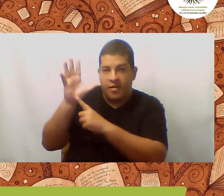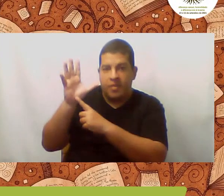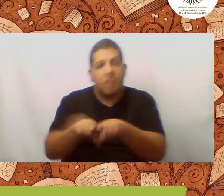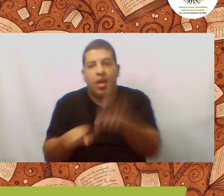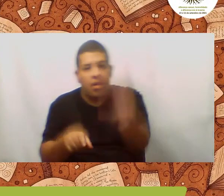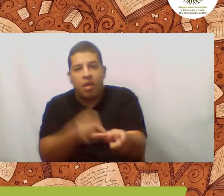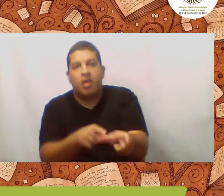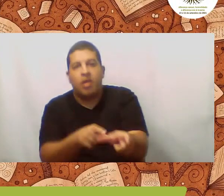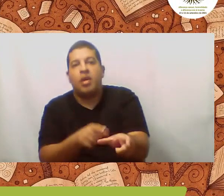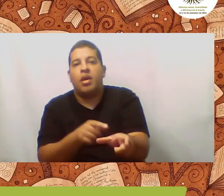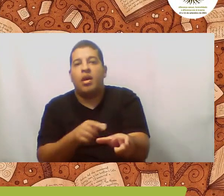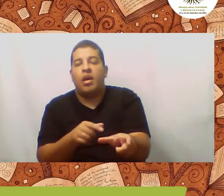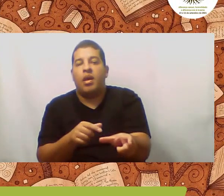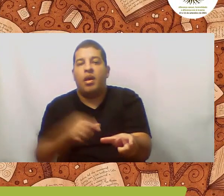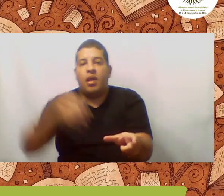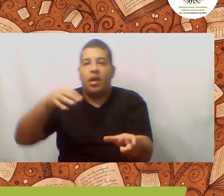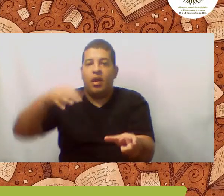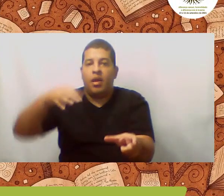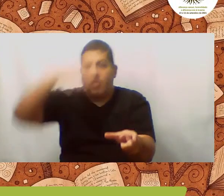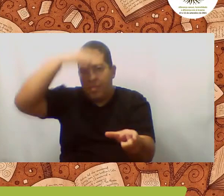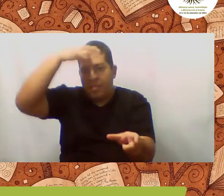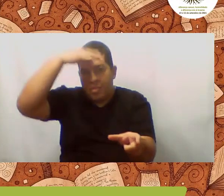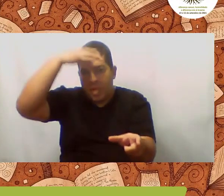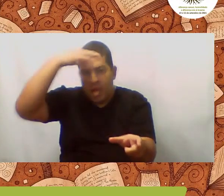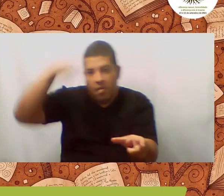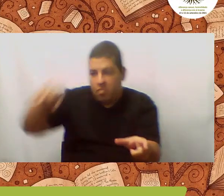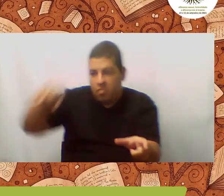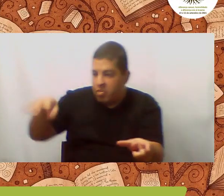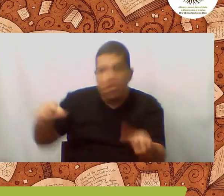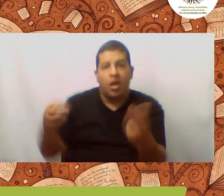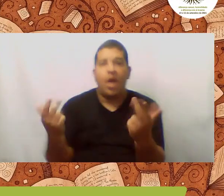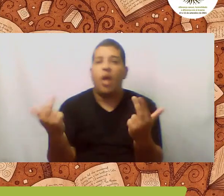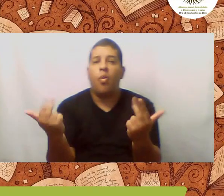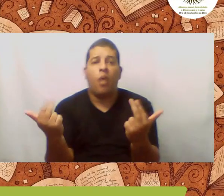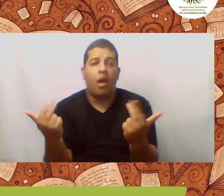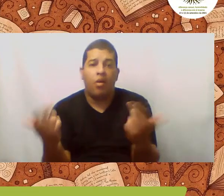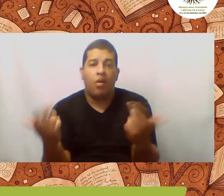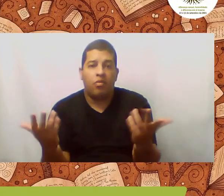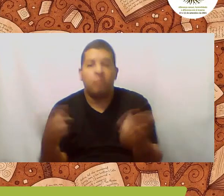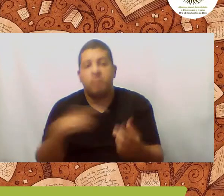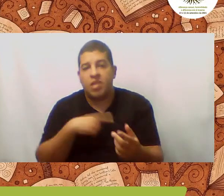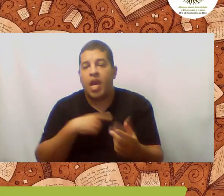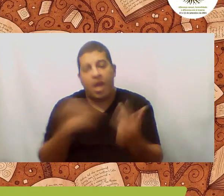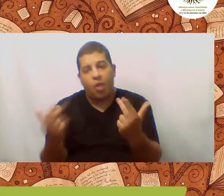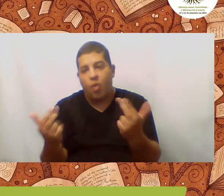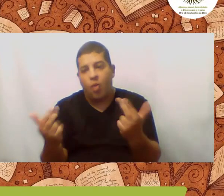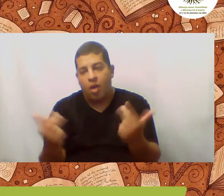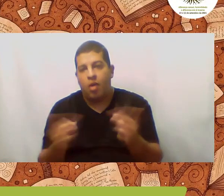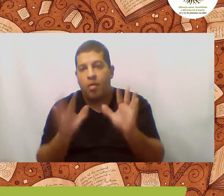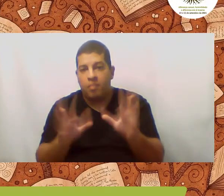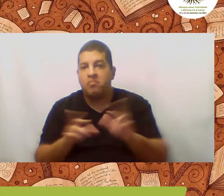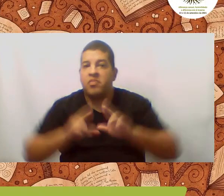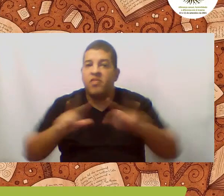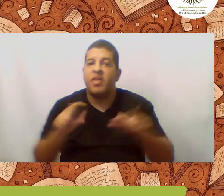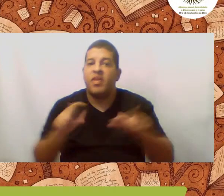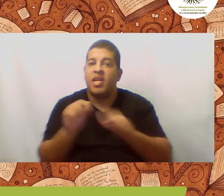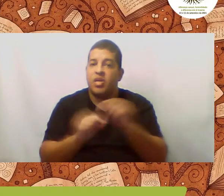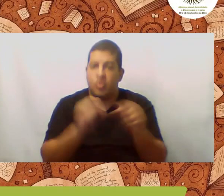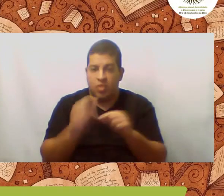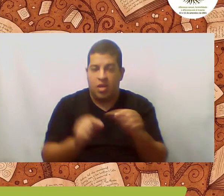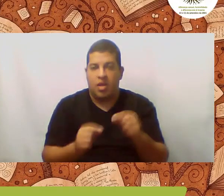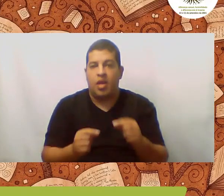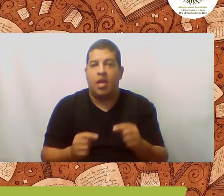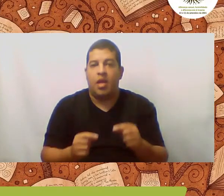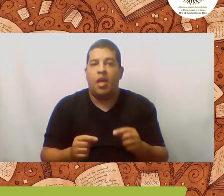diferença, bem entendido, que na genitália feminina todos esses órgãos sexuais